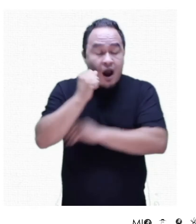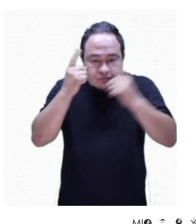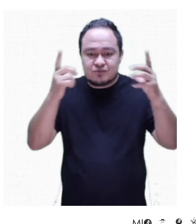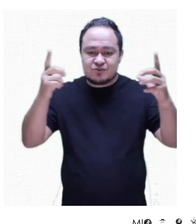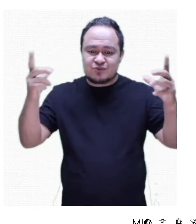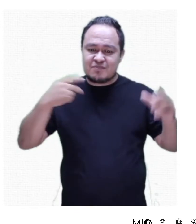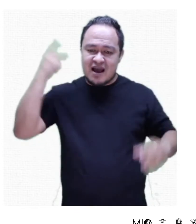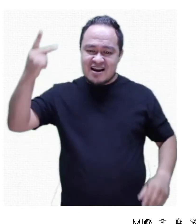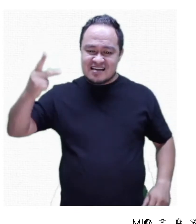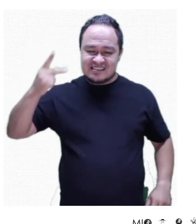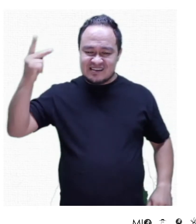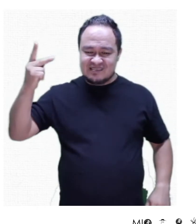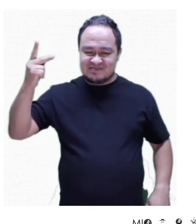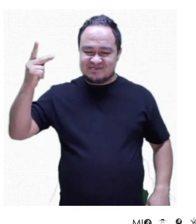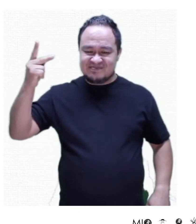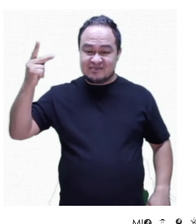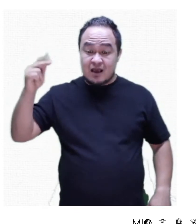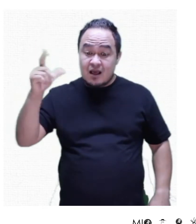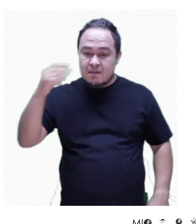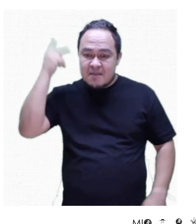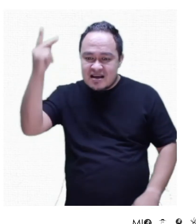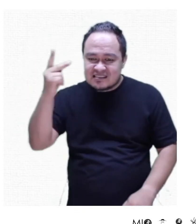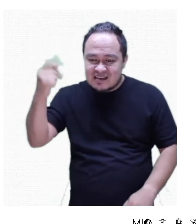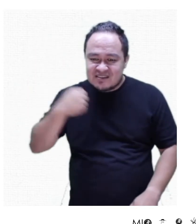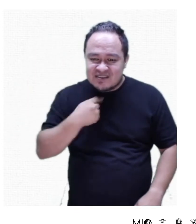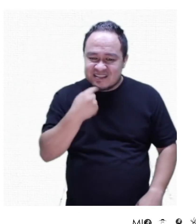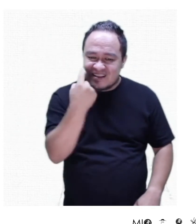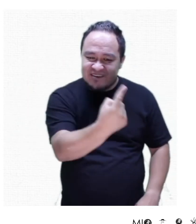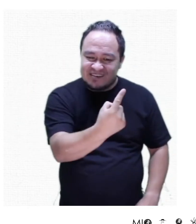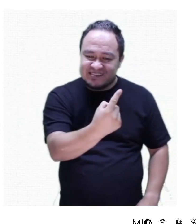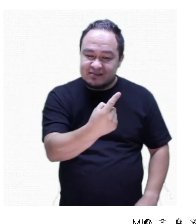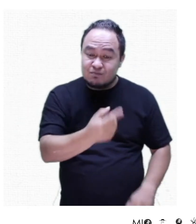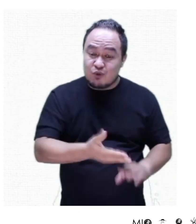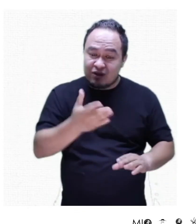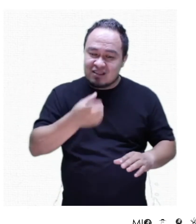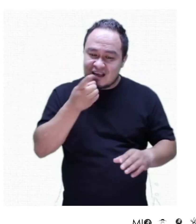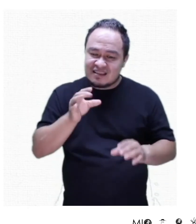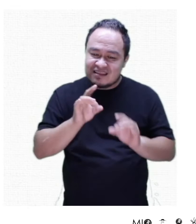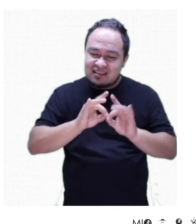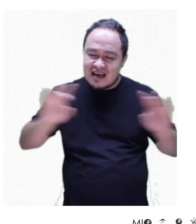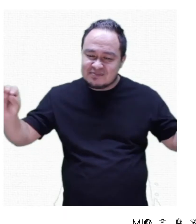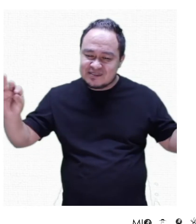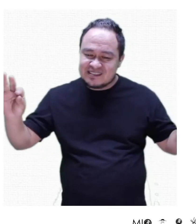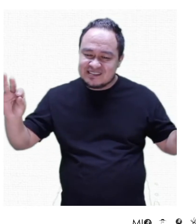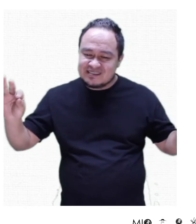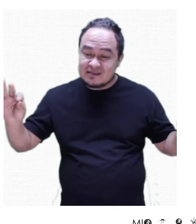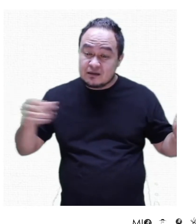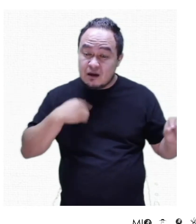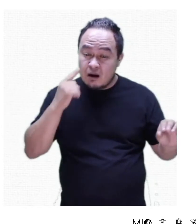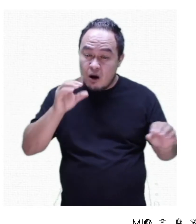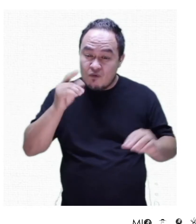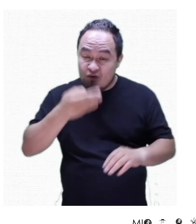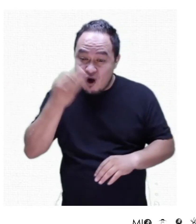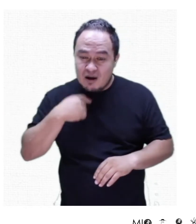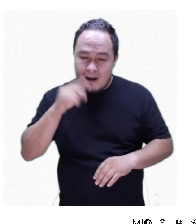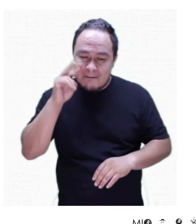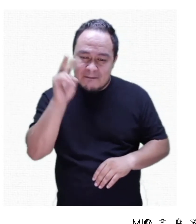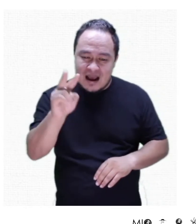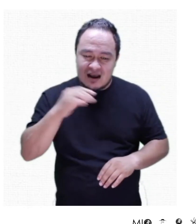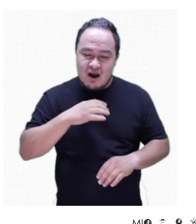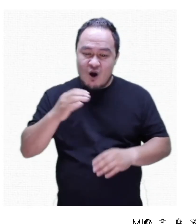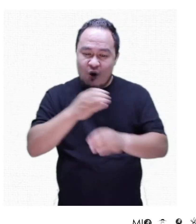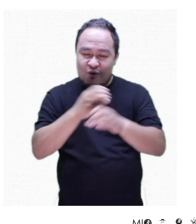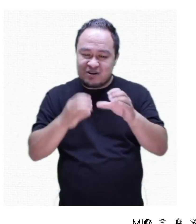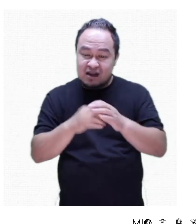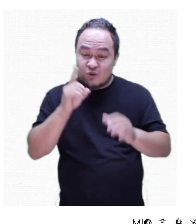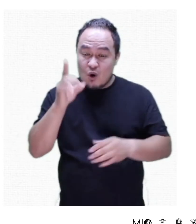«¡Ah!», exclamó el principito. El principito se sentía muy desdichado. Su flor le